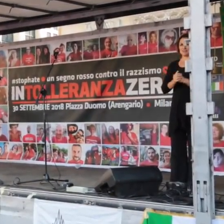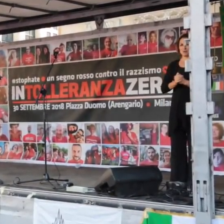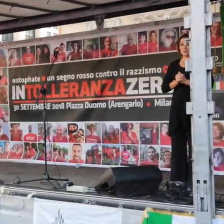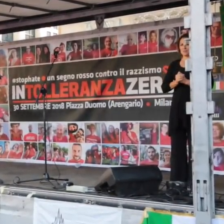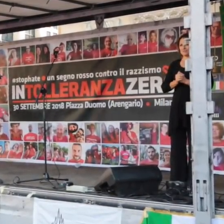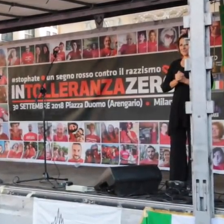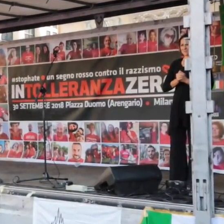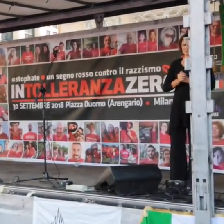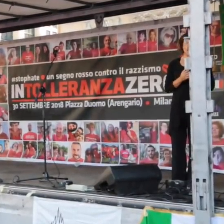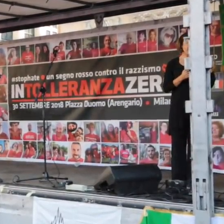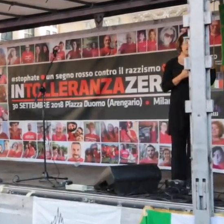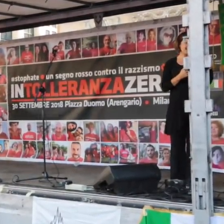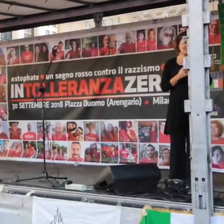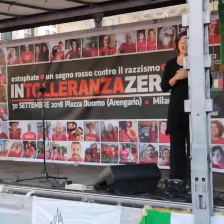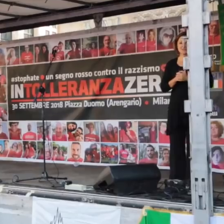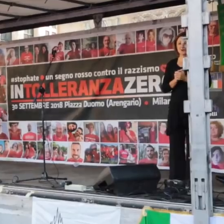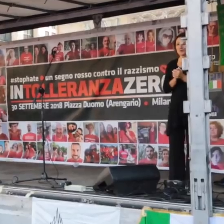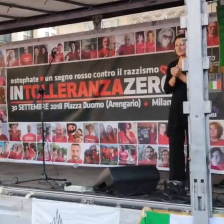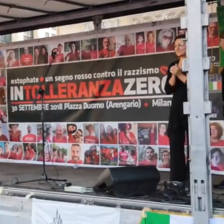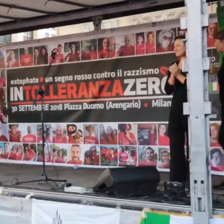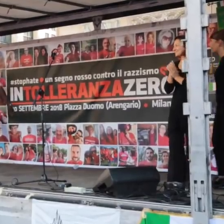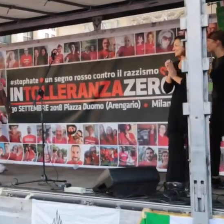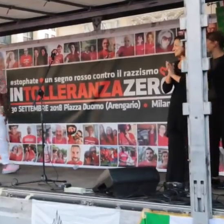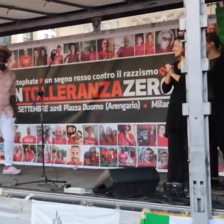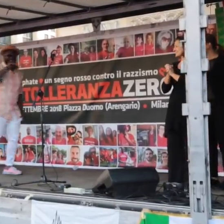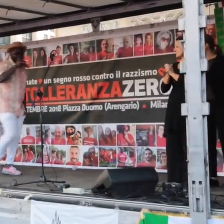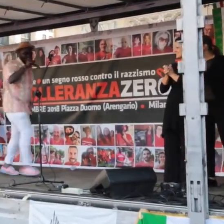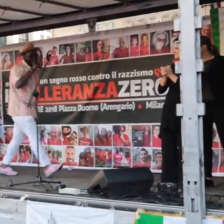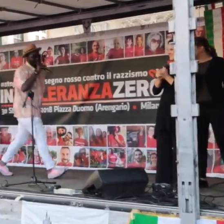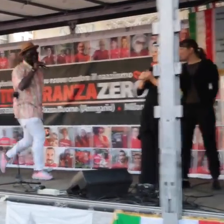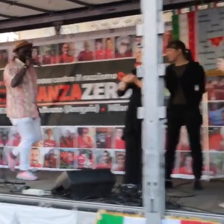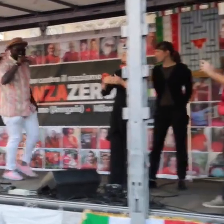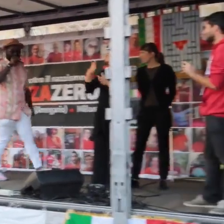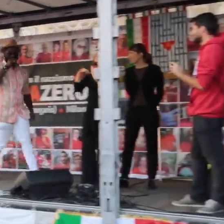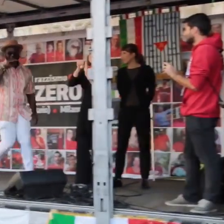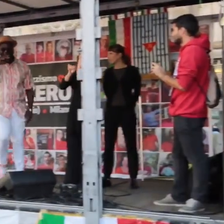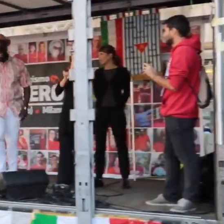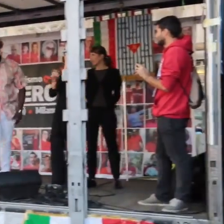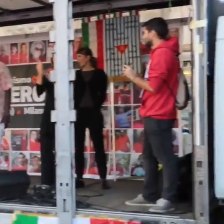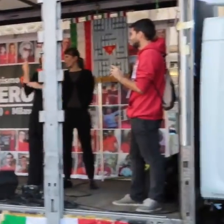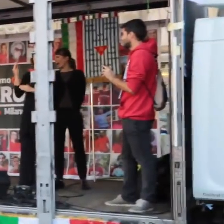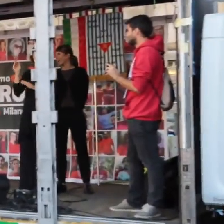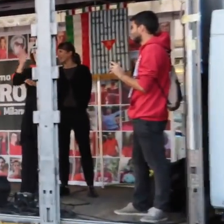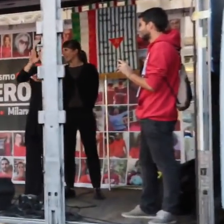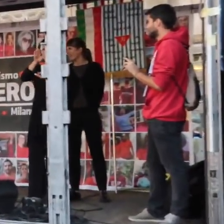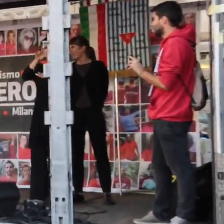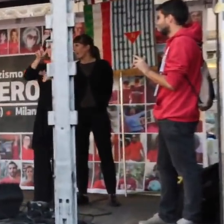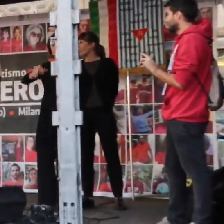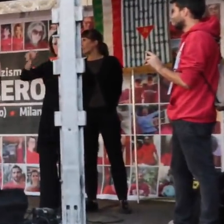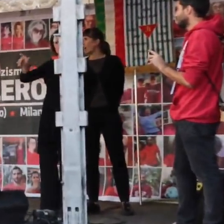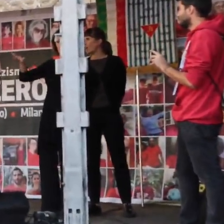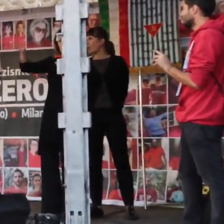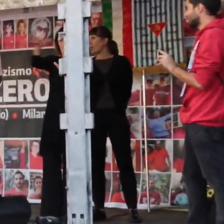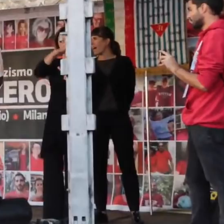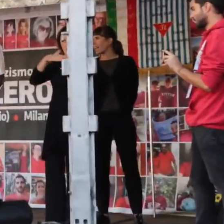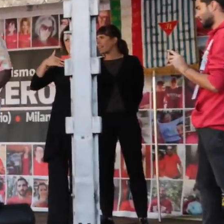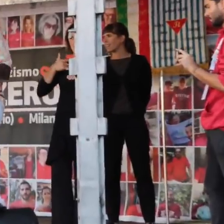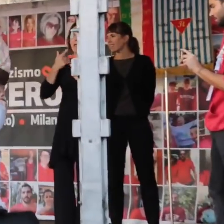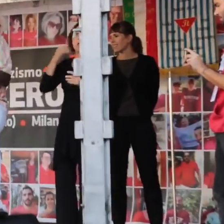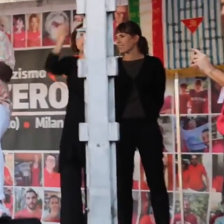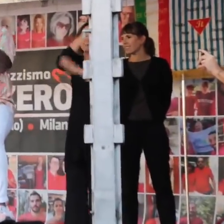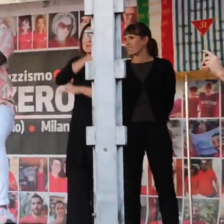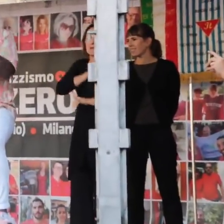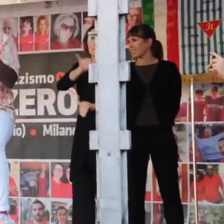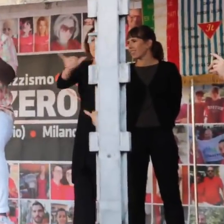so bene, non la scorderò mai, è sulla mia pelle per sempre ormai, per sempre ormai. La